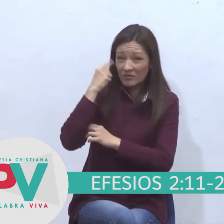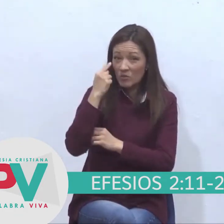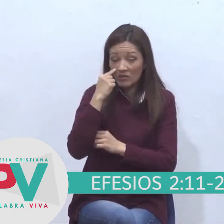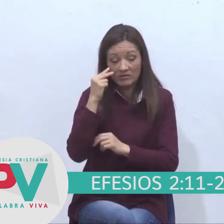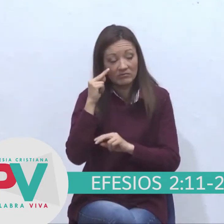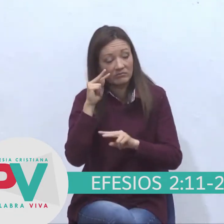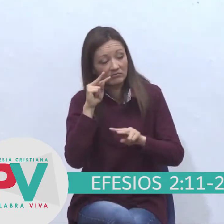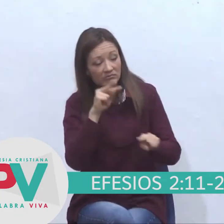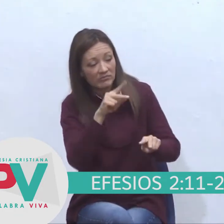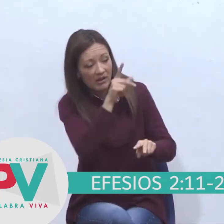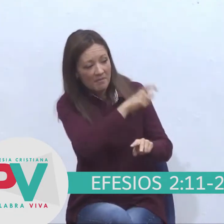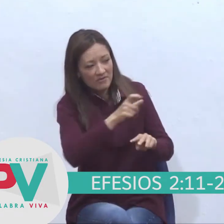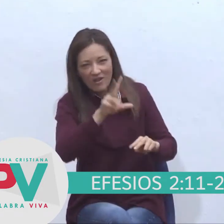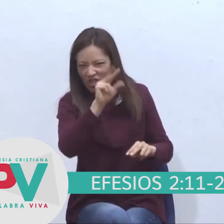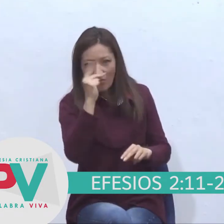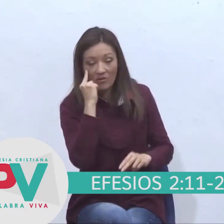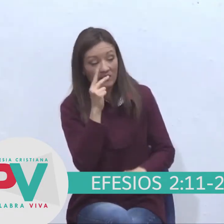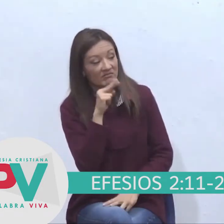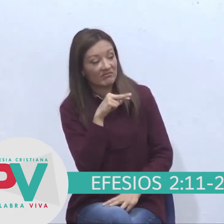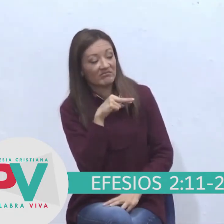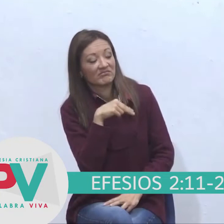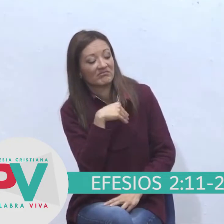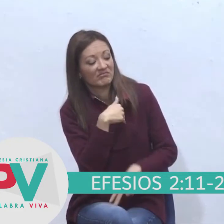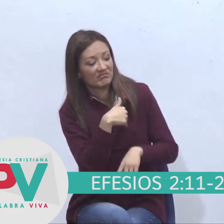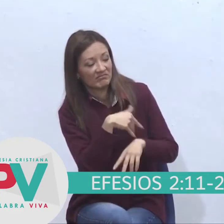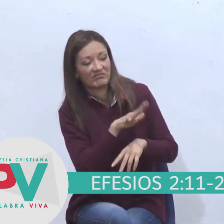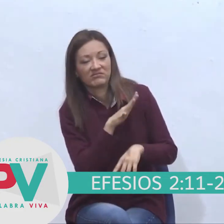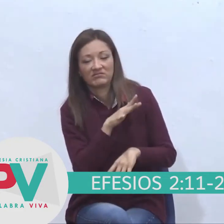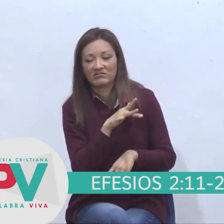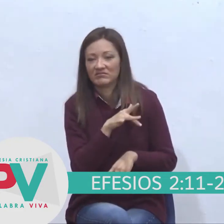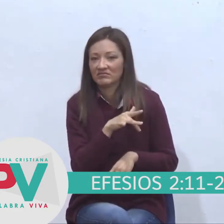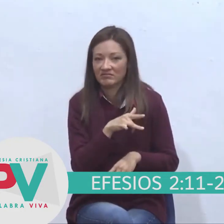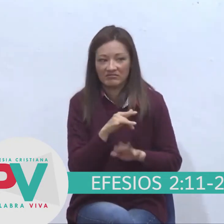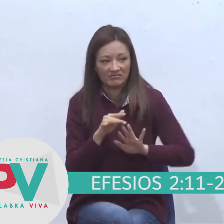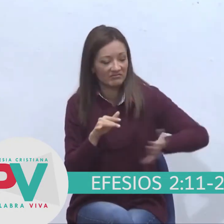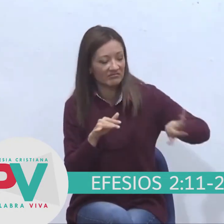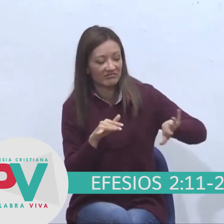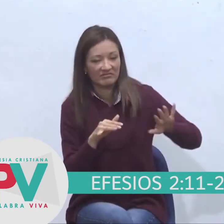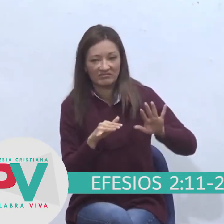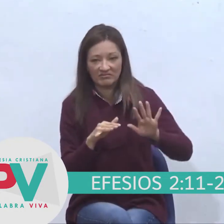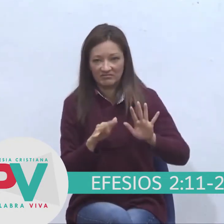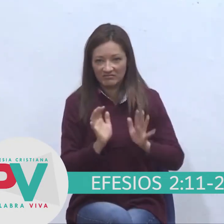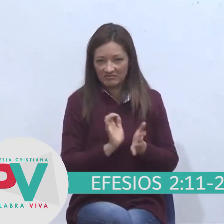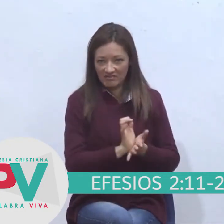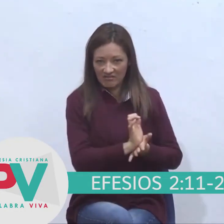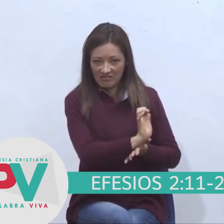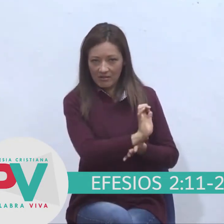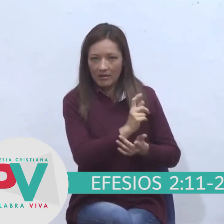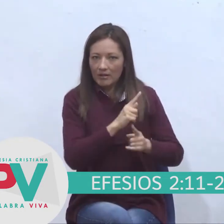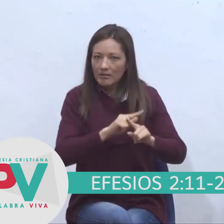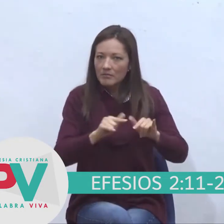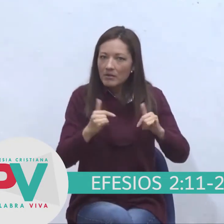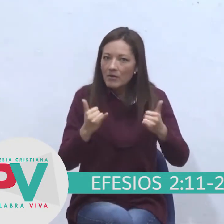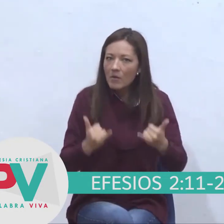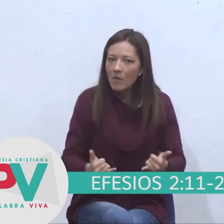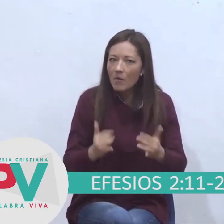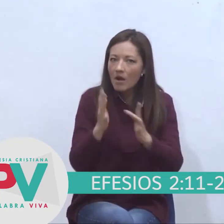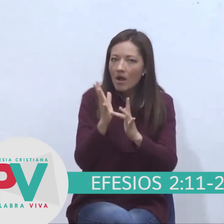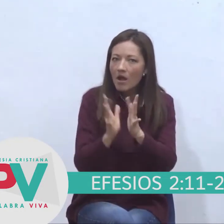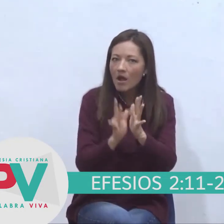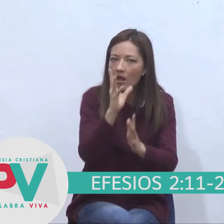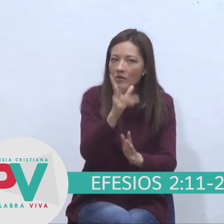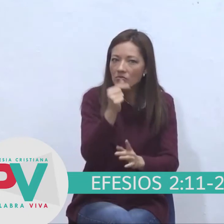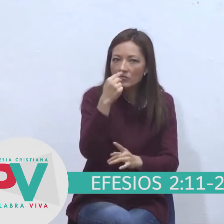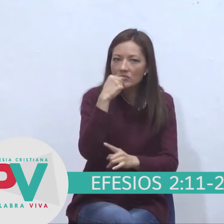los miraban aborreciéndolos, los desechaban, los apartaban, pero en Cristo Jesús ahora somos